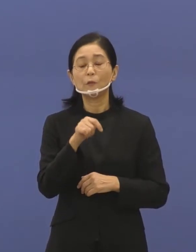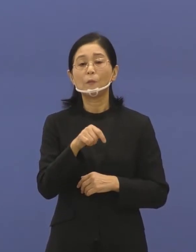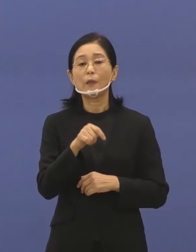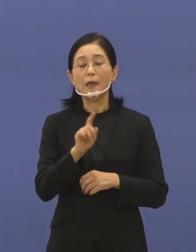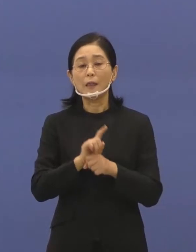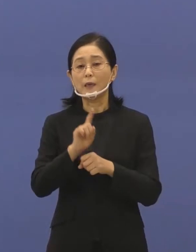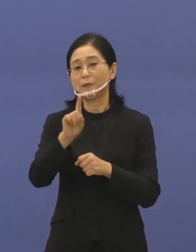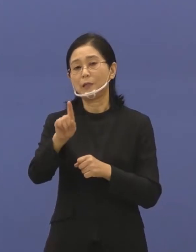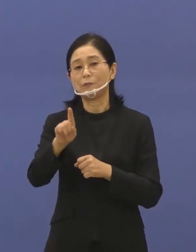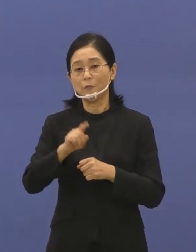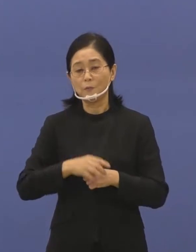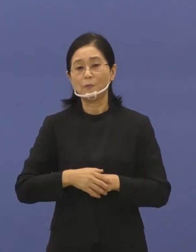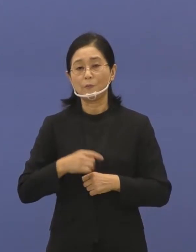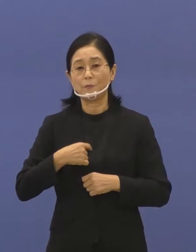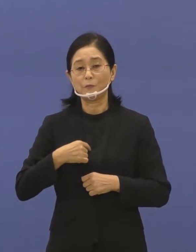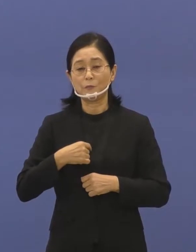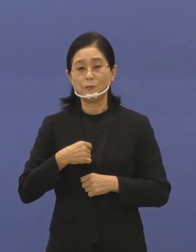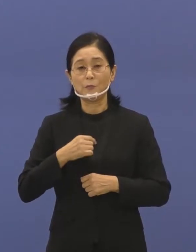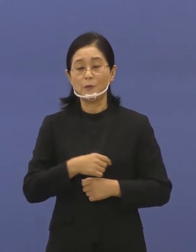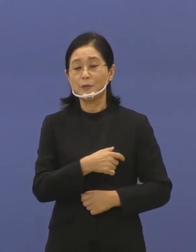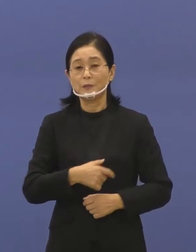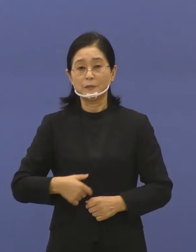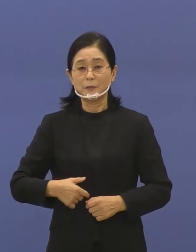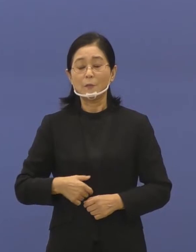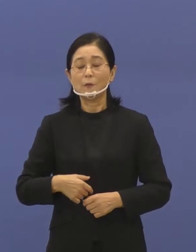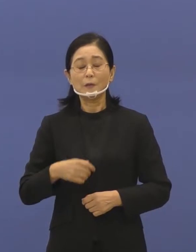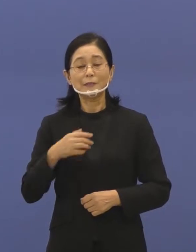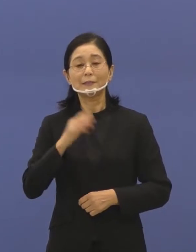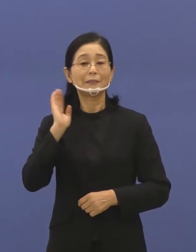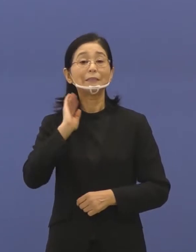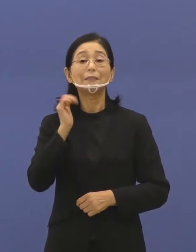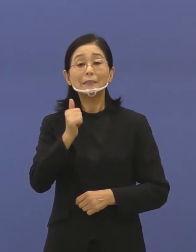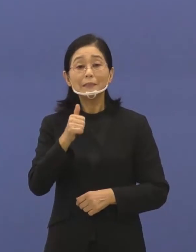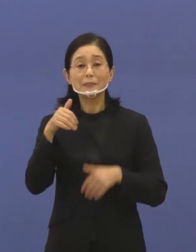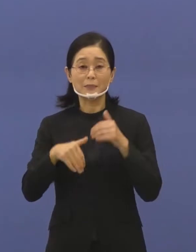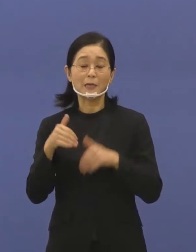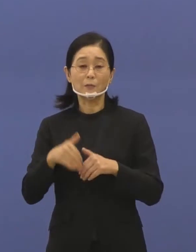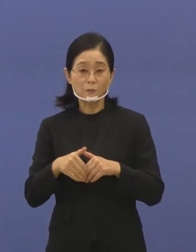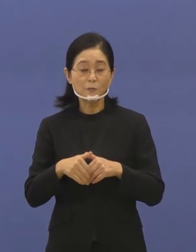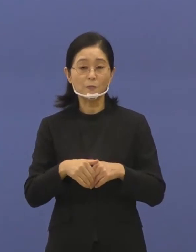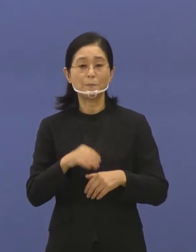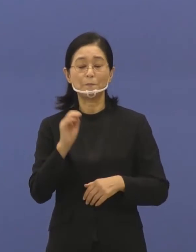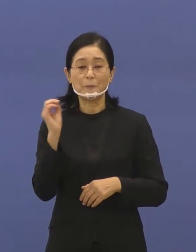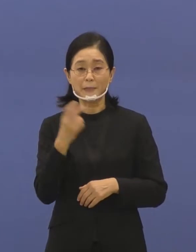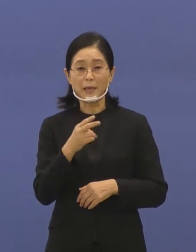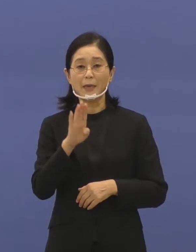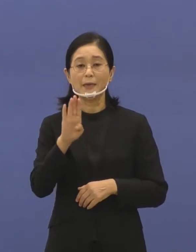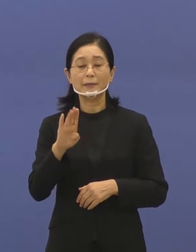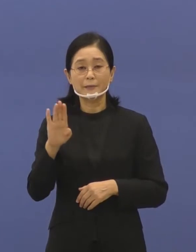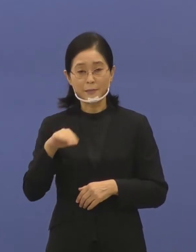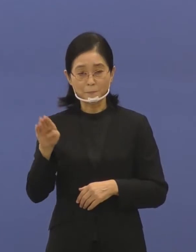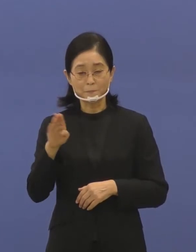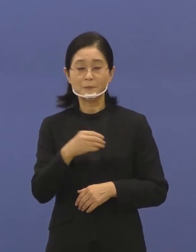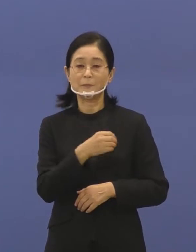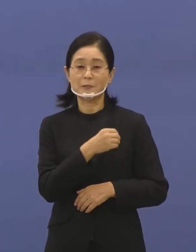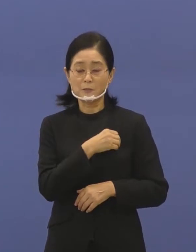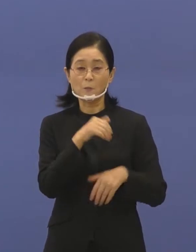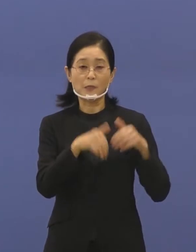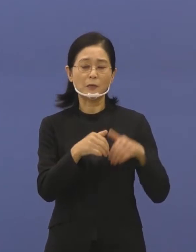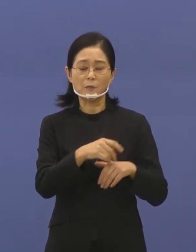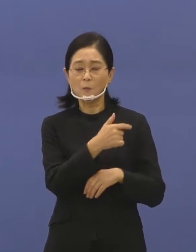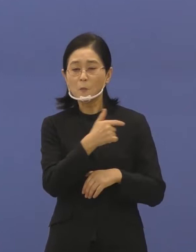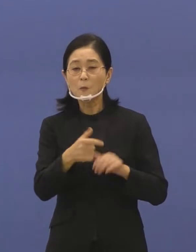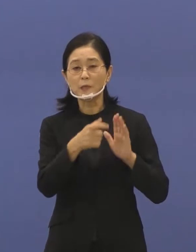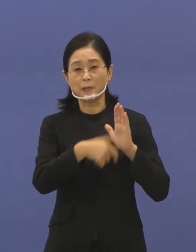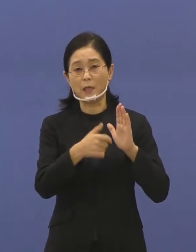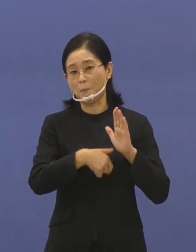来年の知事選、県議選に向けての大きなテーマだと思うので、そういう政治